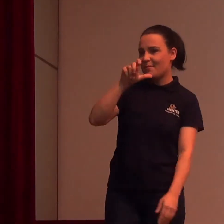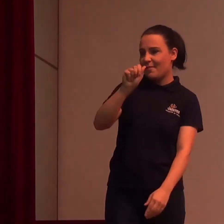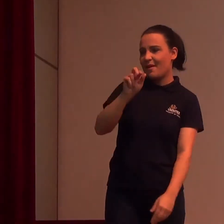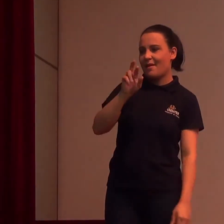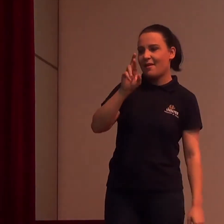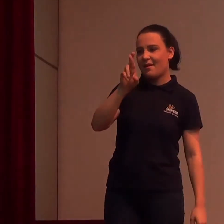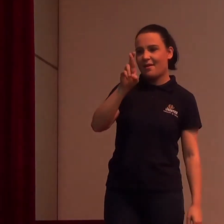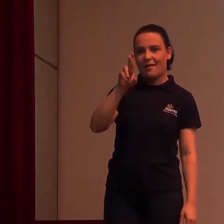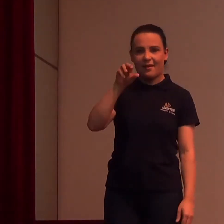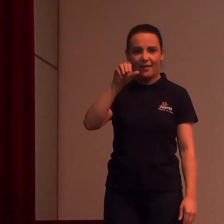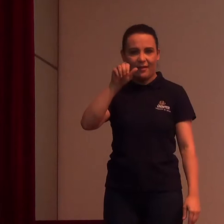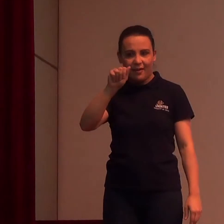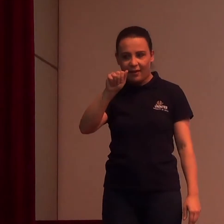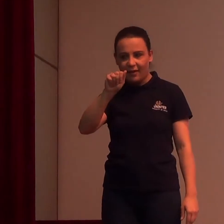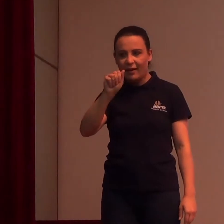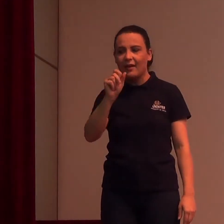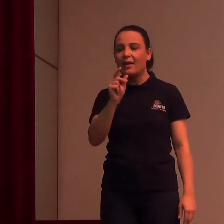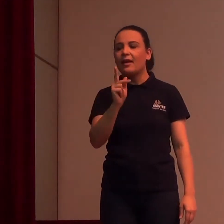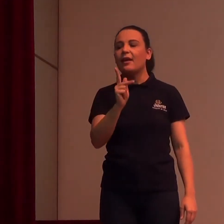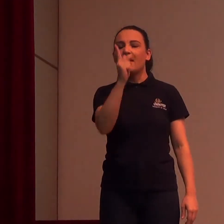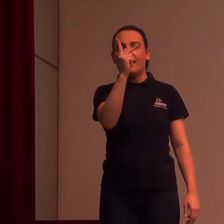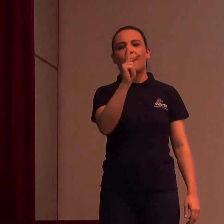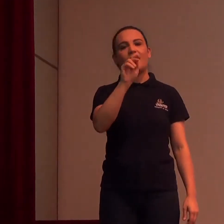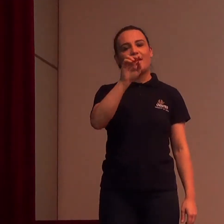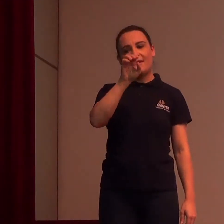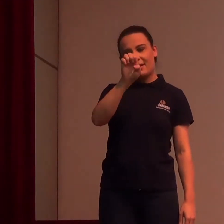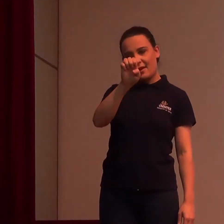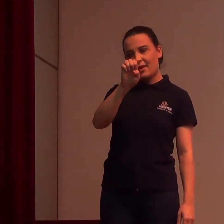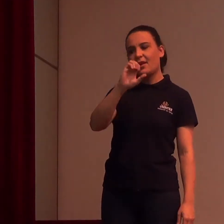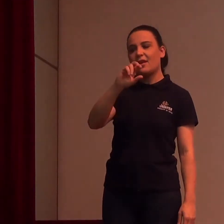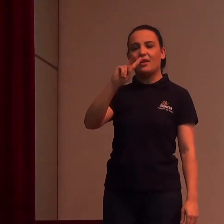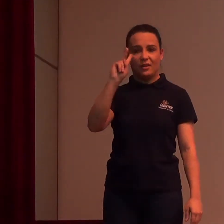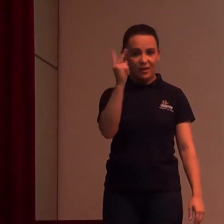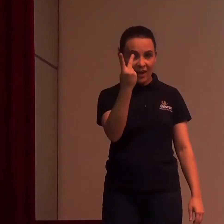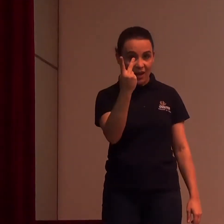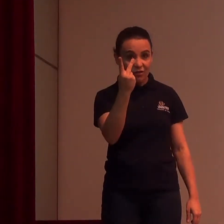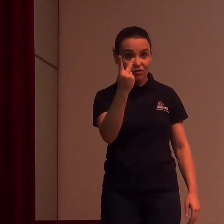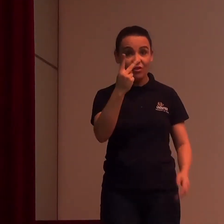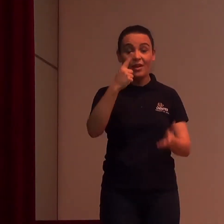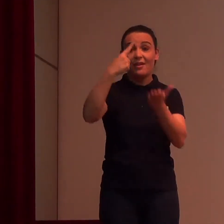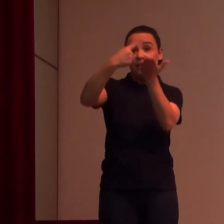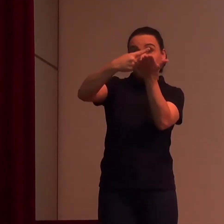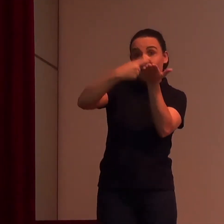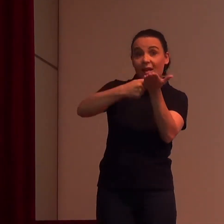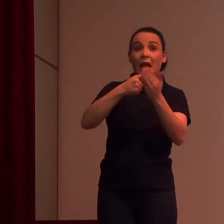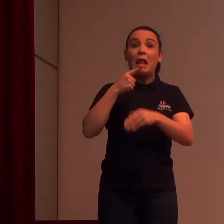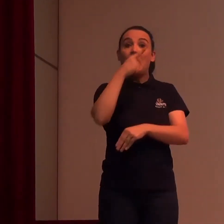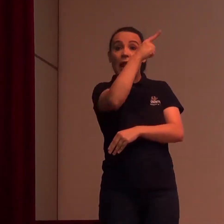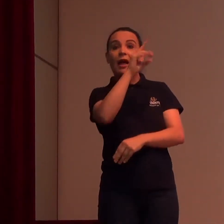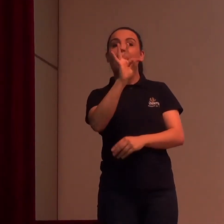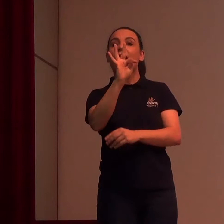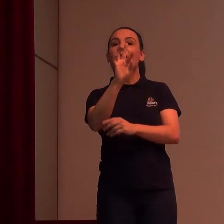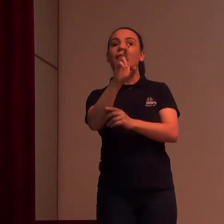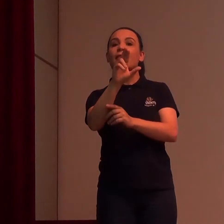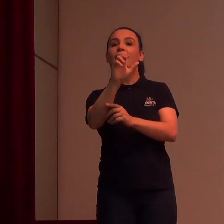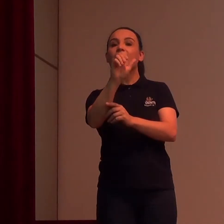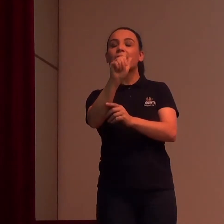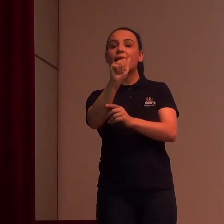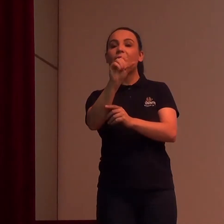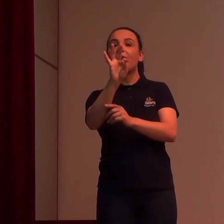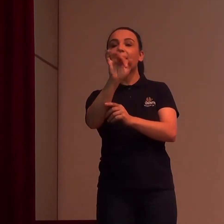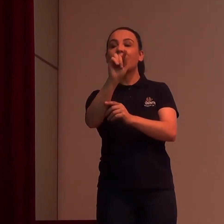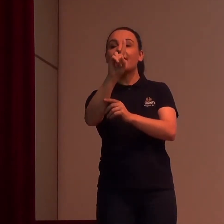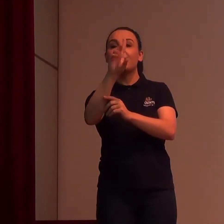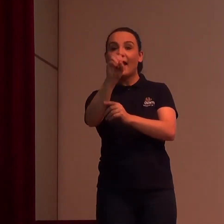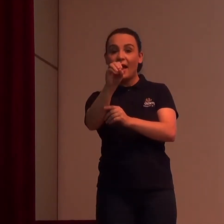né? Algumas editoras podem não gostar, mas assim, não é a nossa primeira alternativa, né? Você diminuir a questão dos